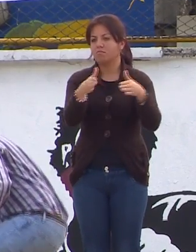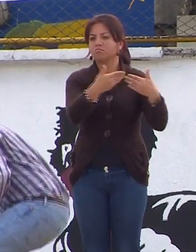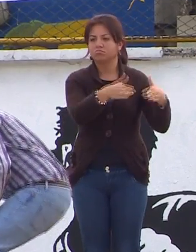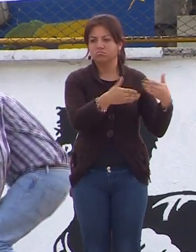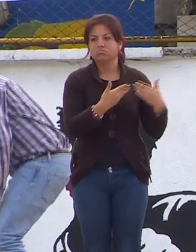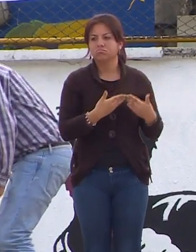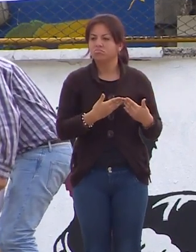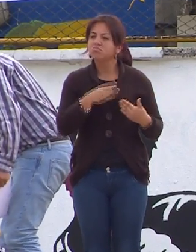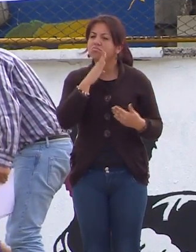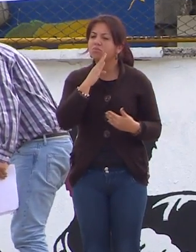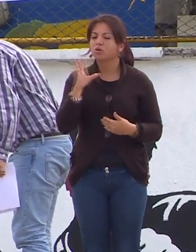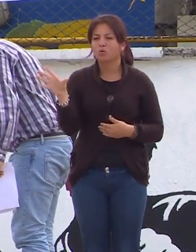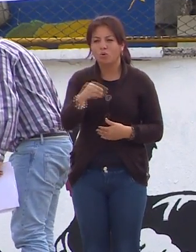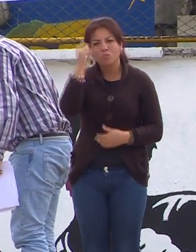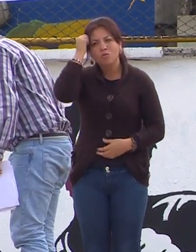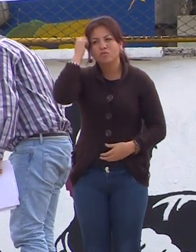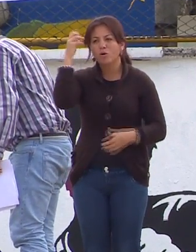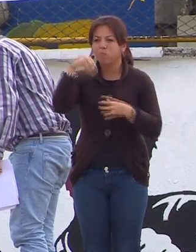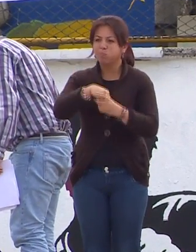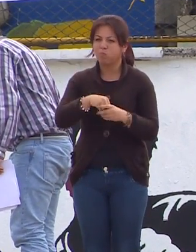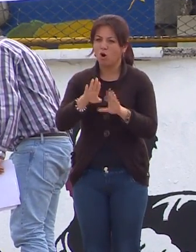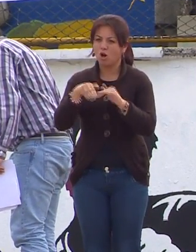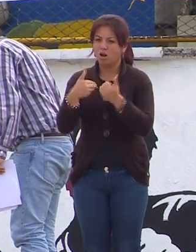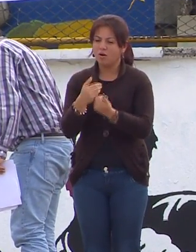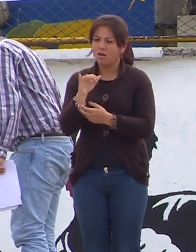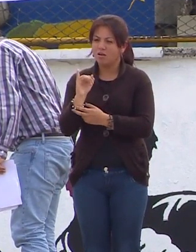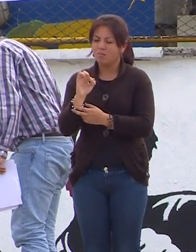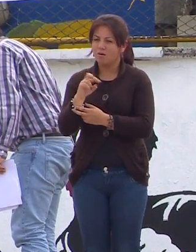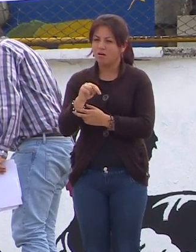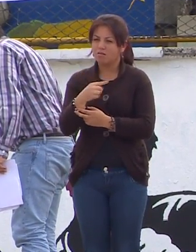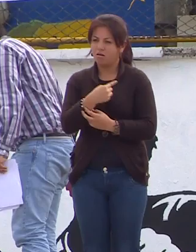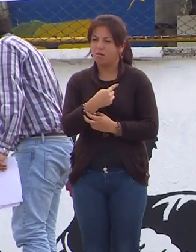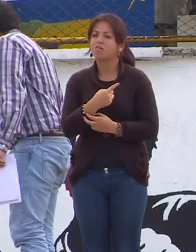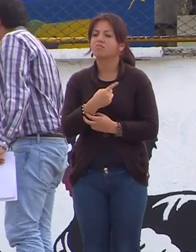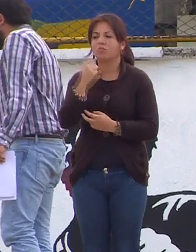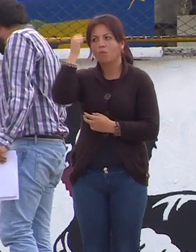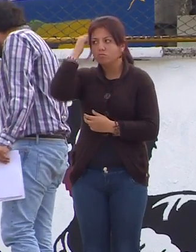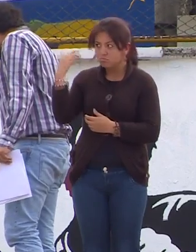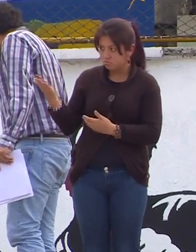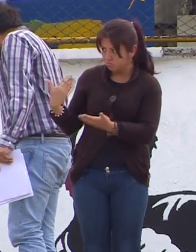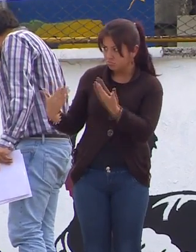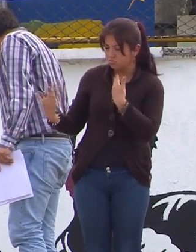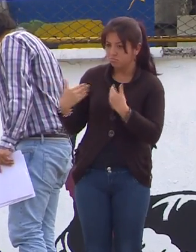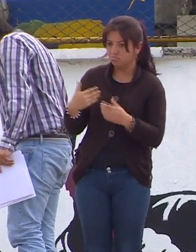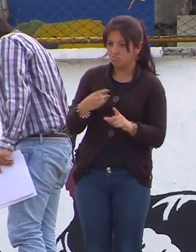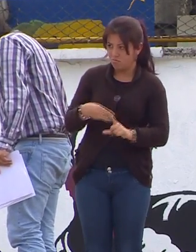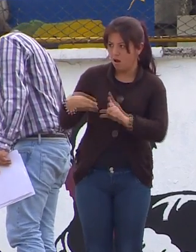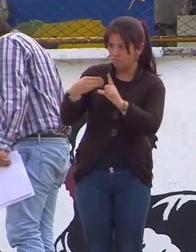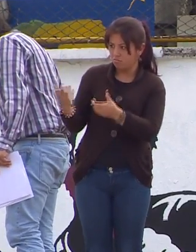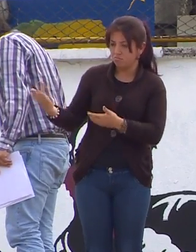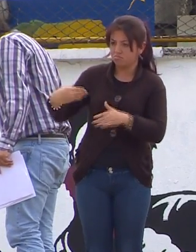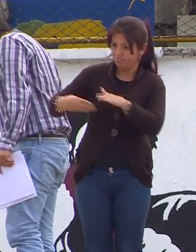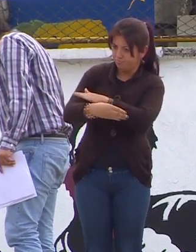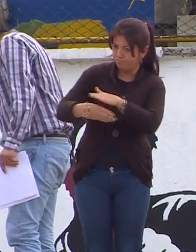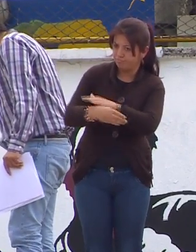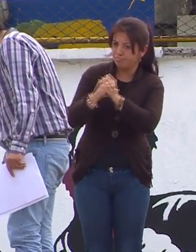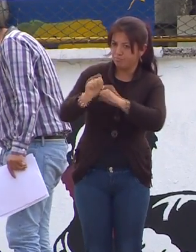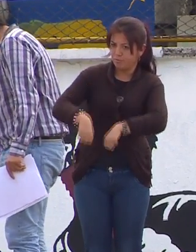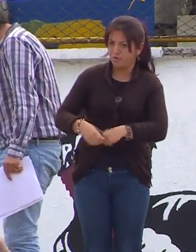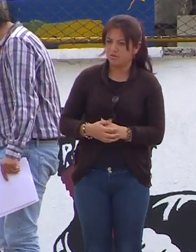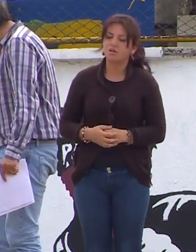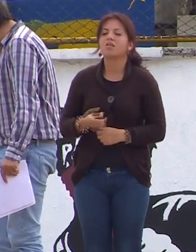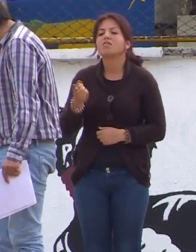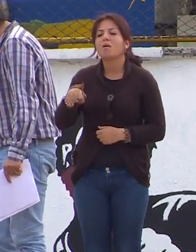los profesores del IPN les hemos ofrecido a partir de este semestre en su sitio